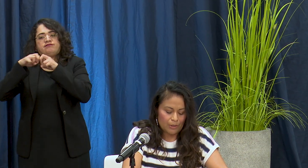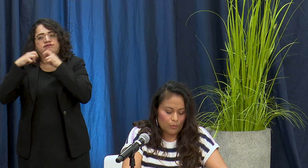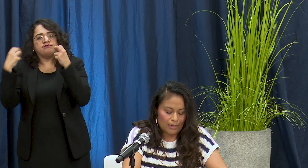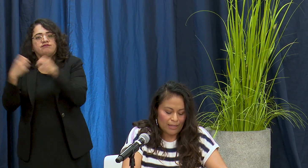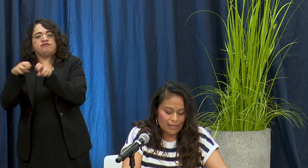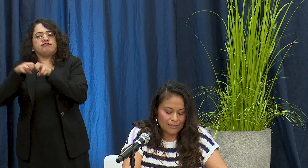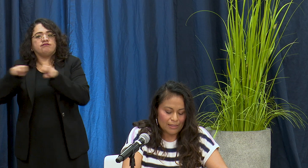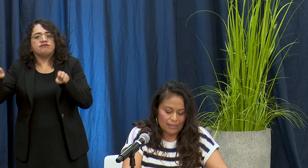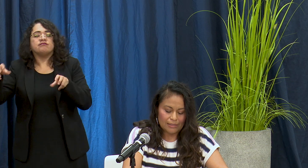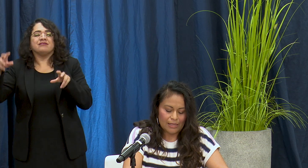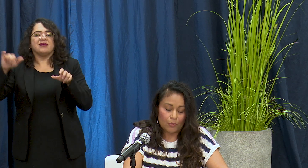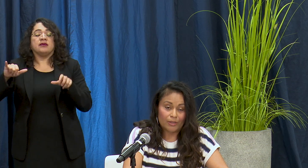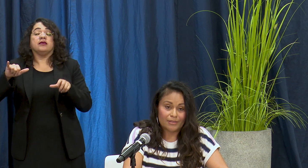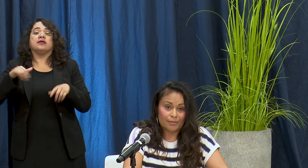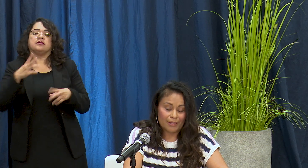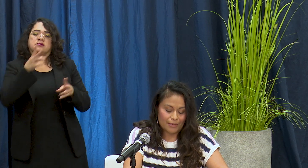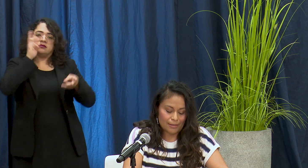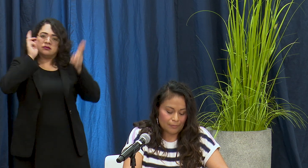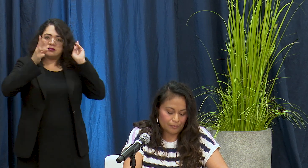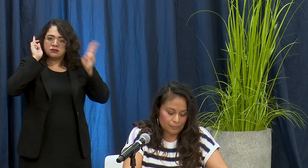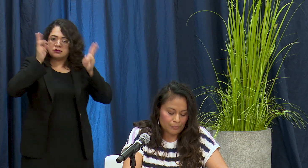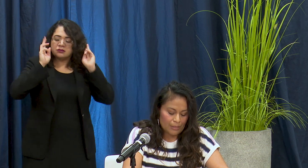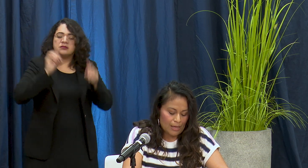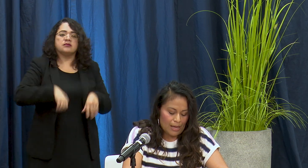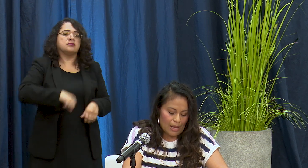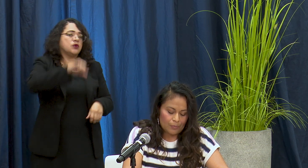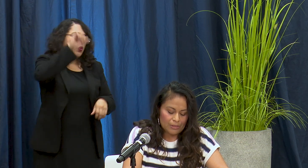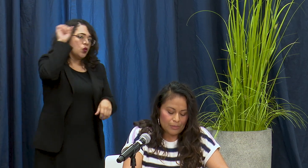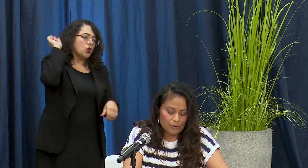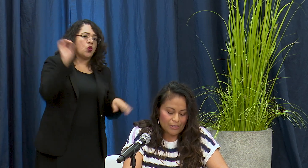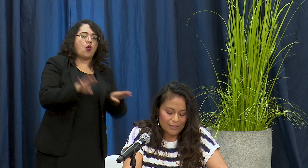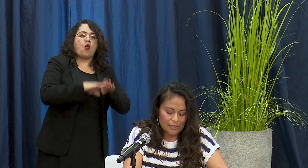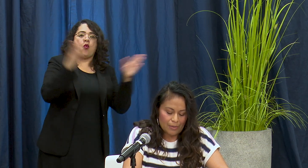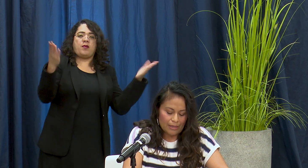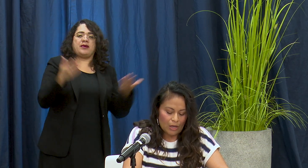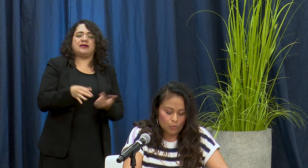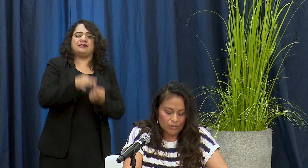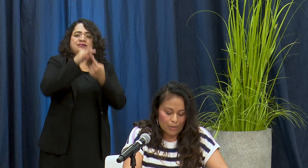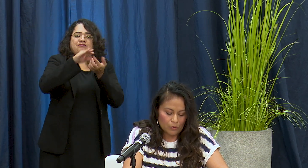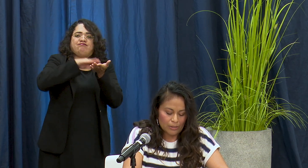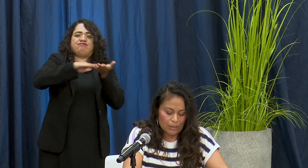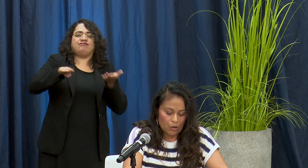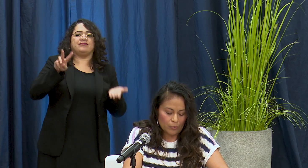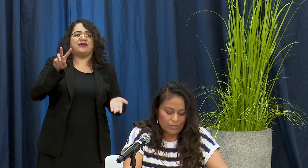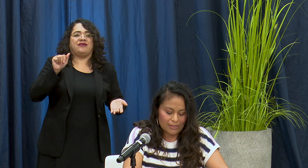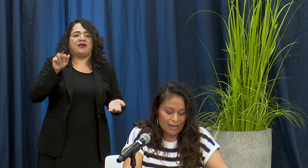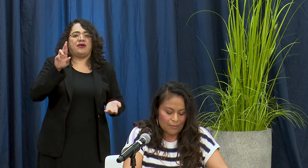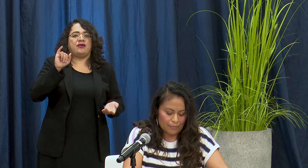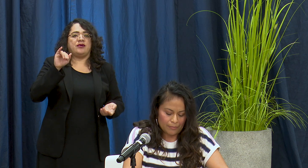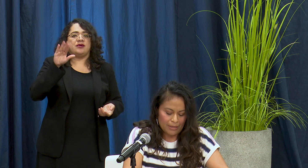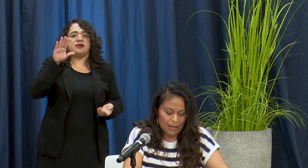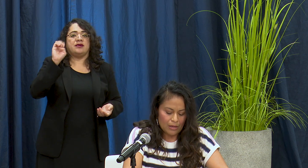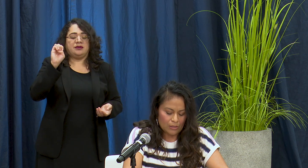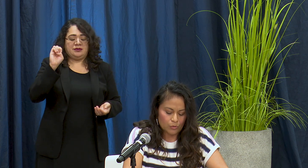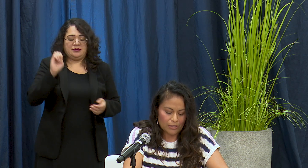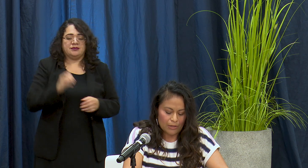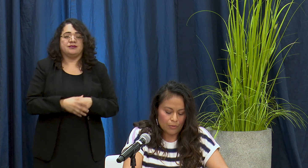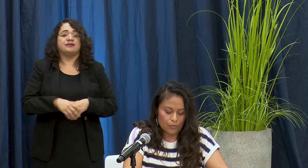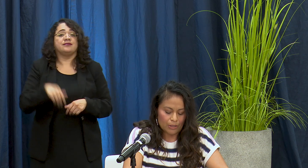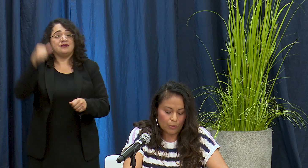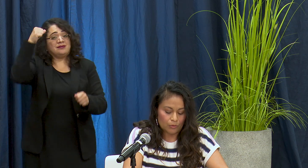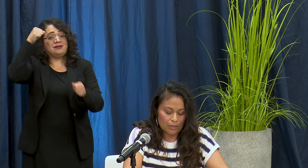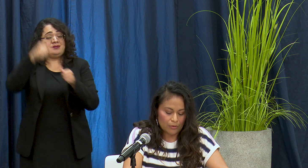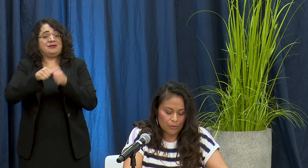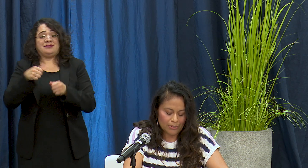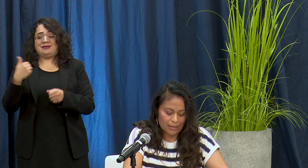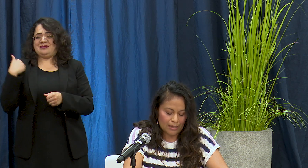servicios en peluquerías y salones de belleza. Al principio de esta semana anunciamos que Long Beach se había asociado